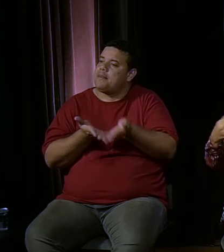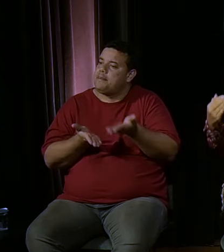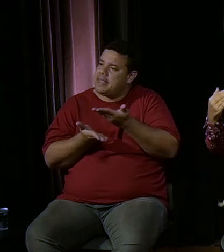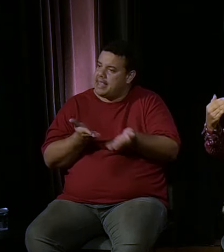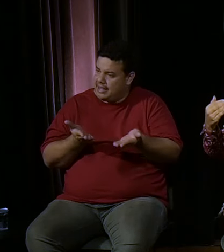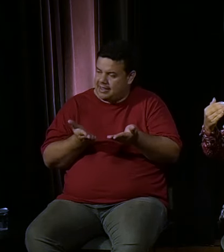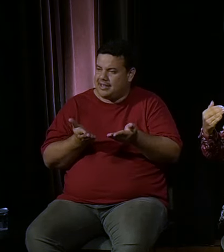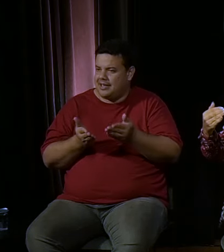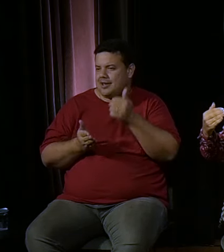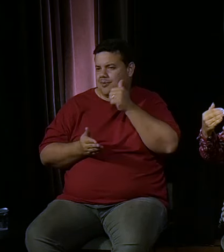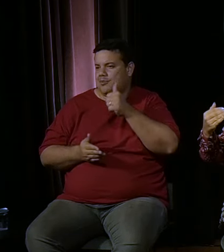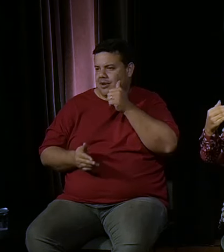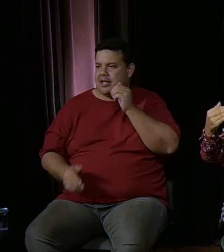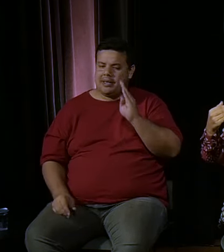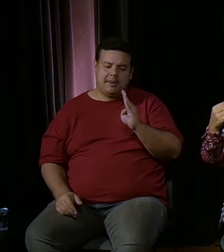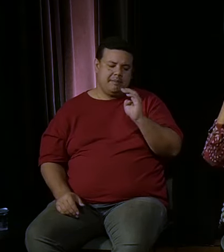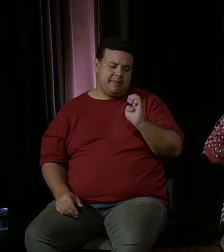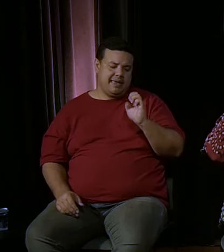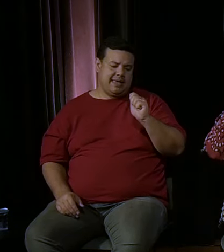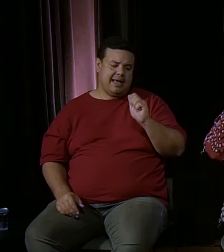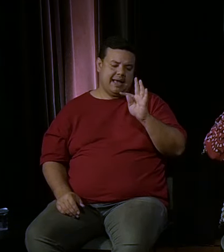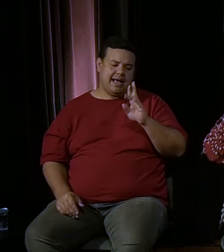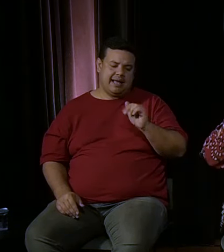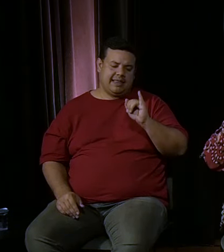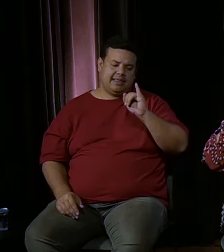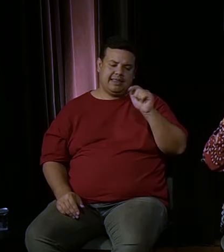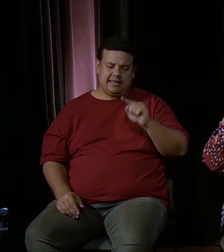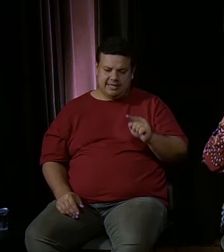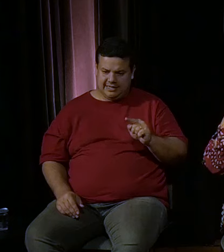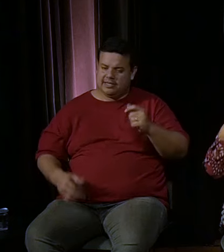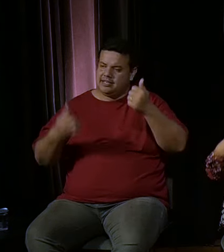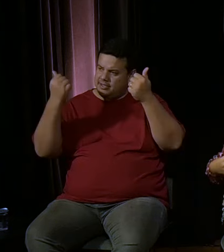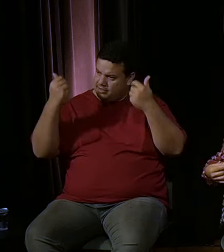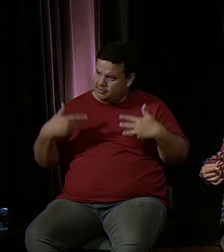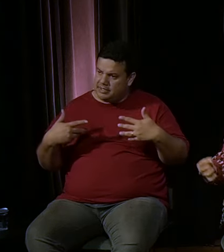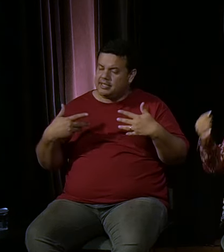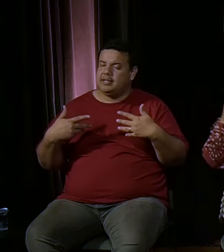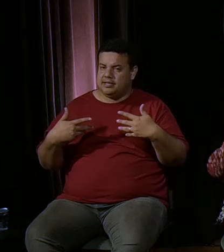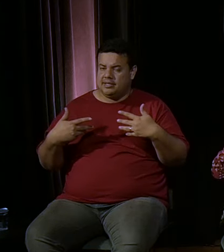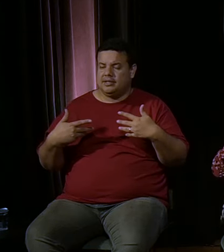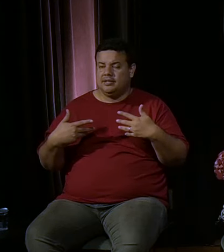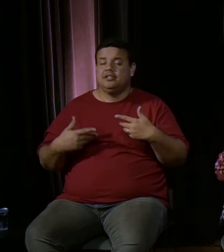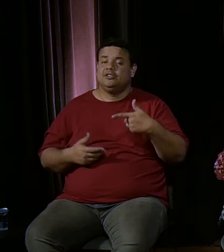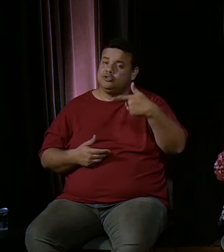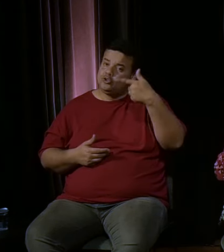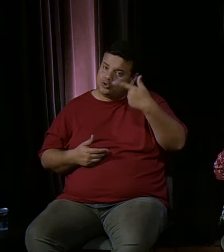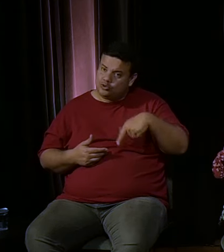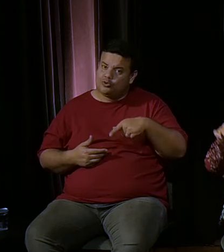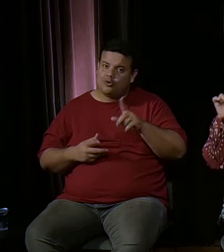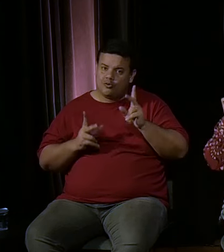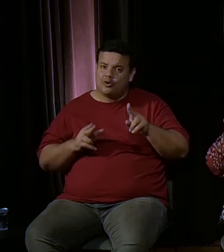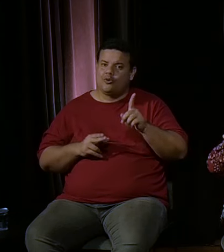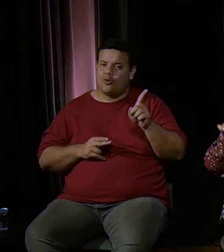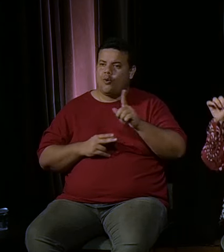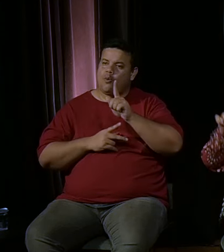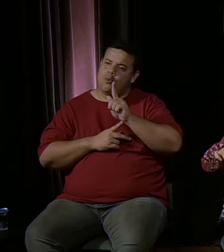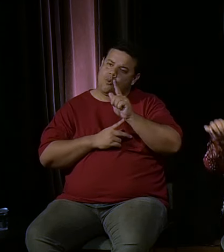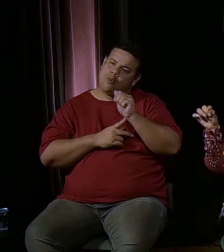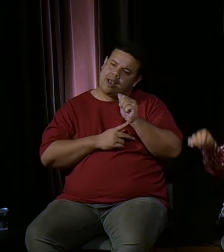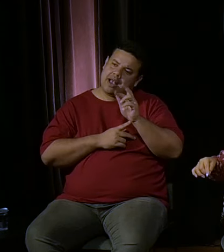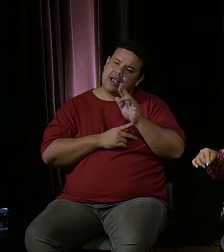ou da busca da imagem, como a Lélia traz. Eu acho que... E volta para o que o Gabriel falou. A